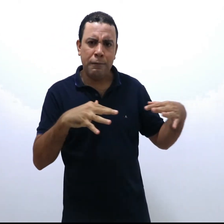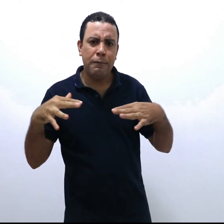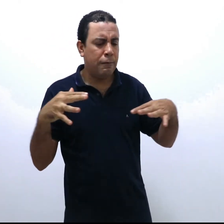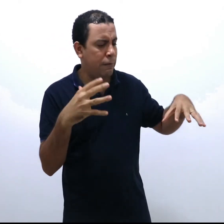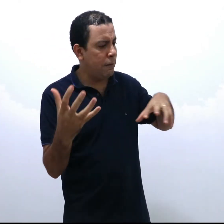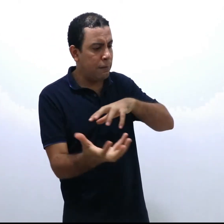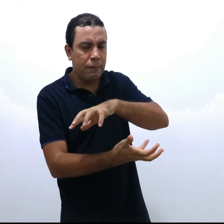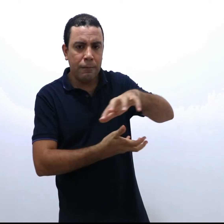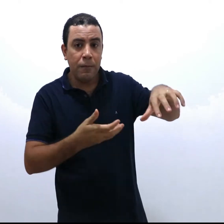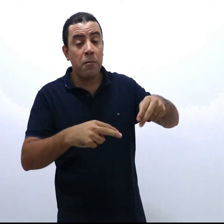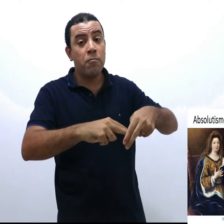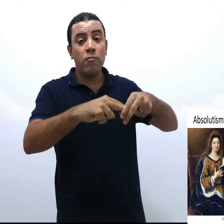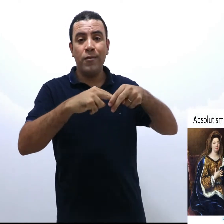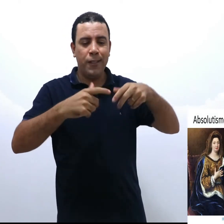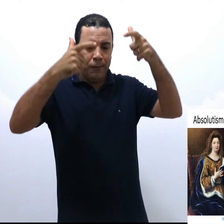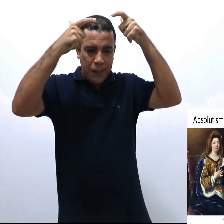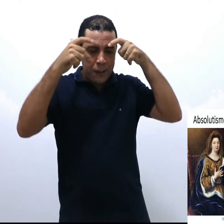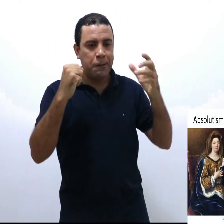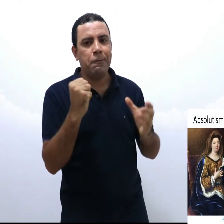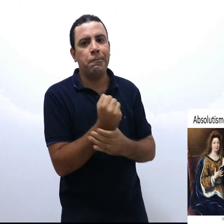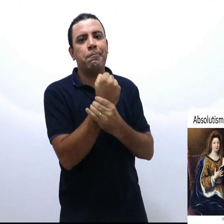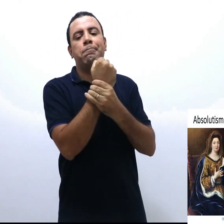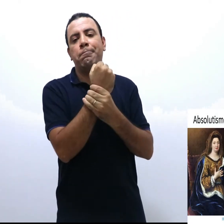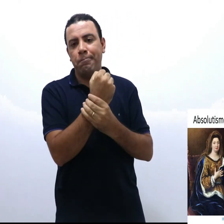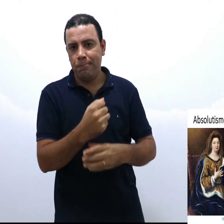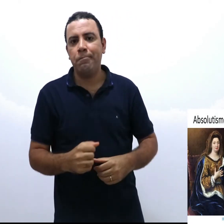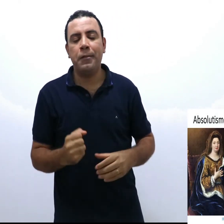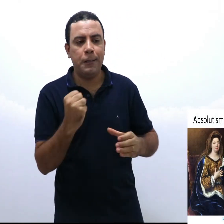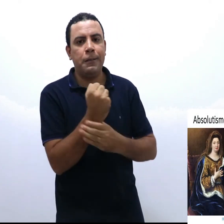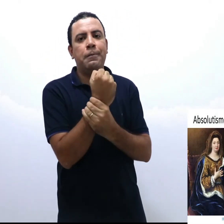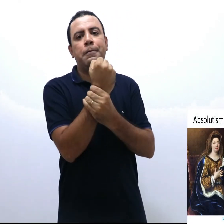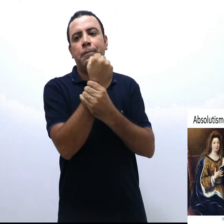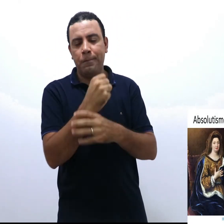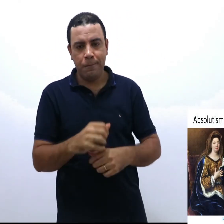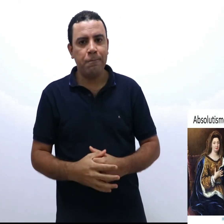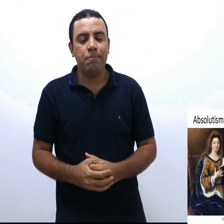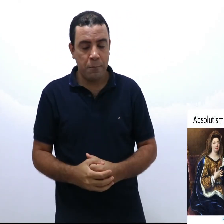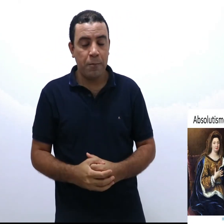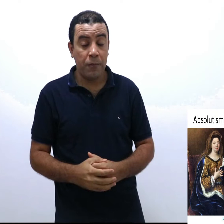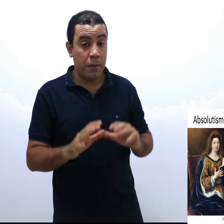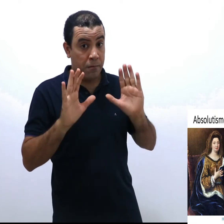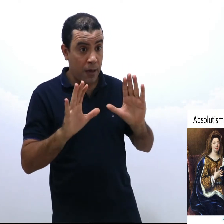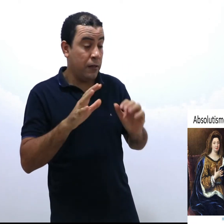a situação era mais conturbada, porque estava se enfrentando o absolutismo